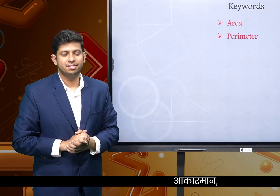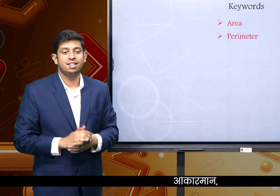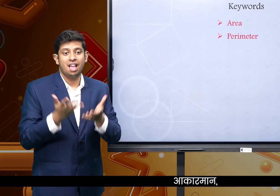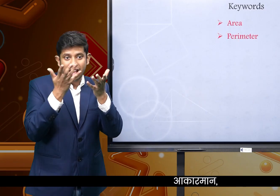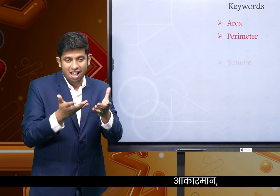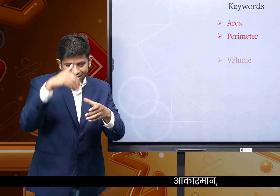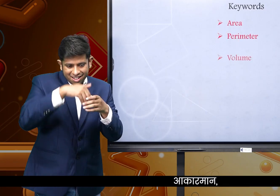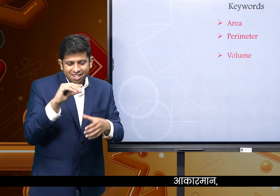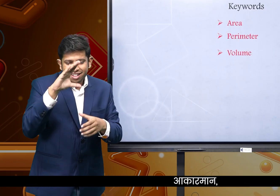आकारमान,